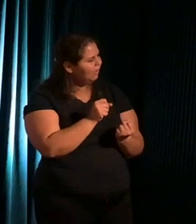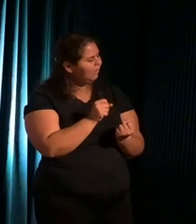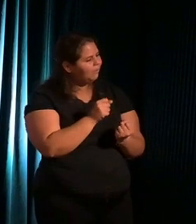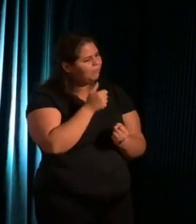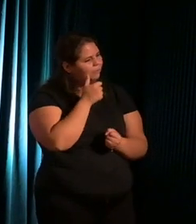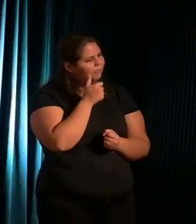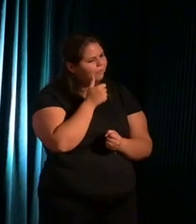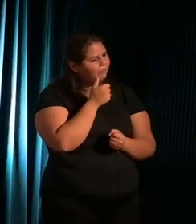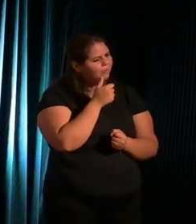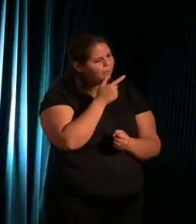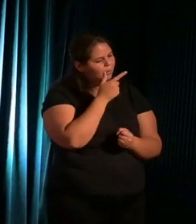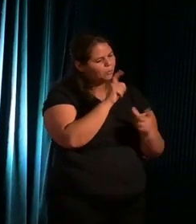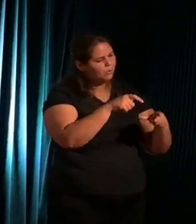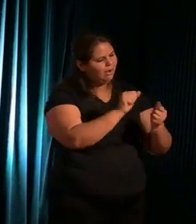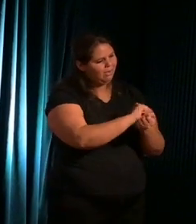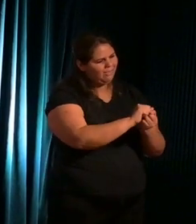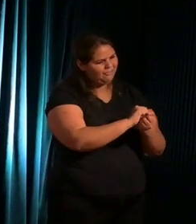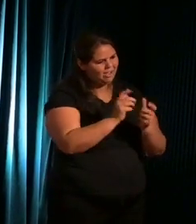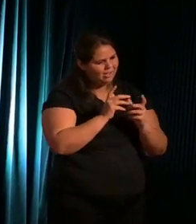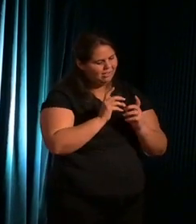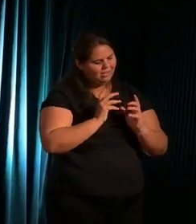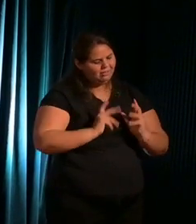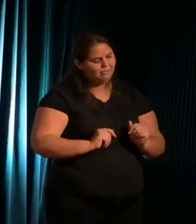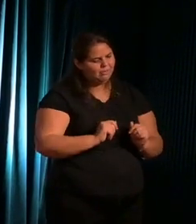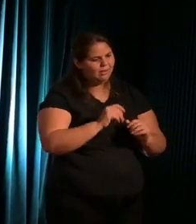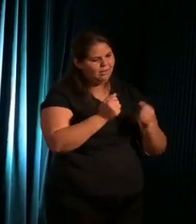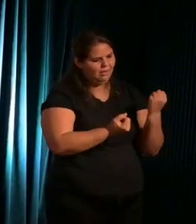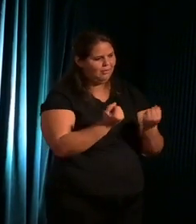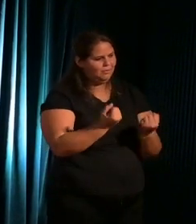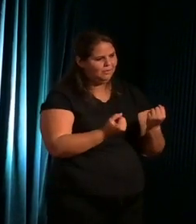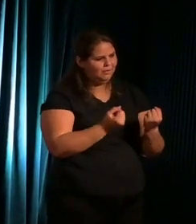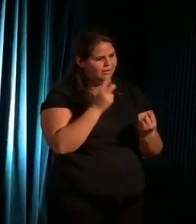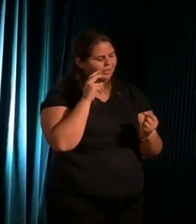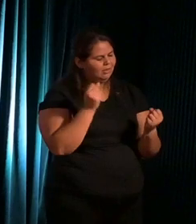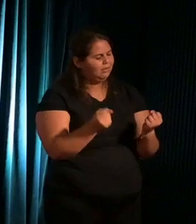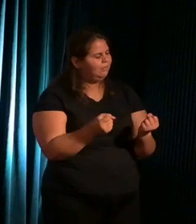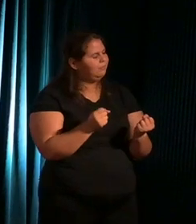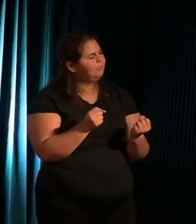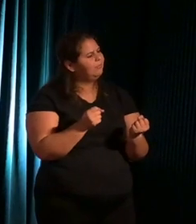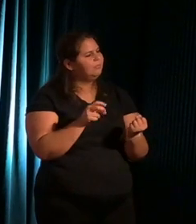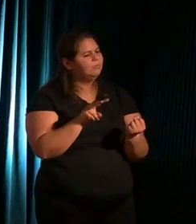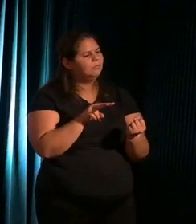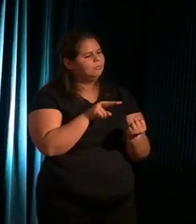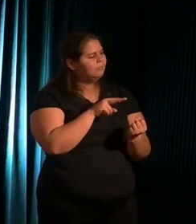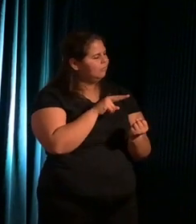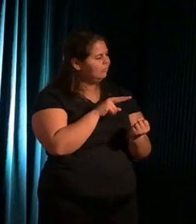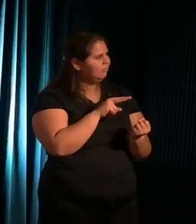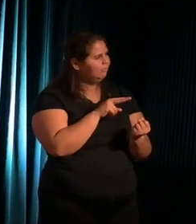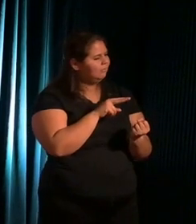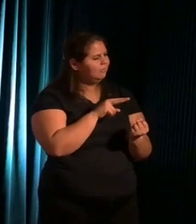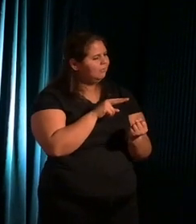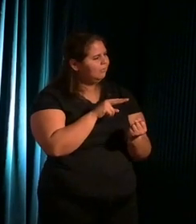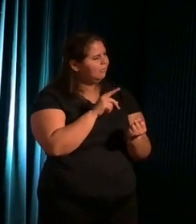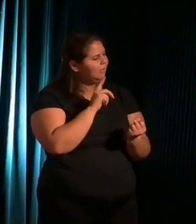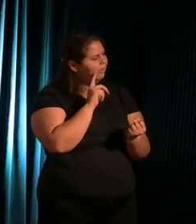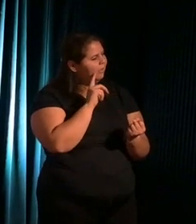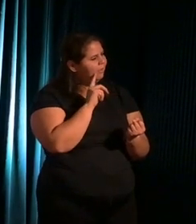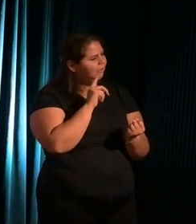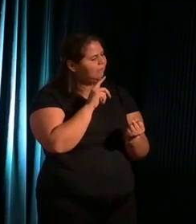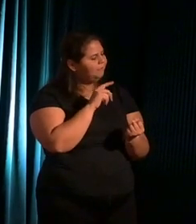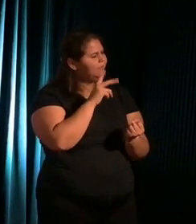aquele lava-jato. E aí eu vejo uma pessoa assim, do lado esquerdo. O Rio de